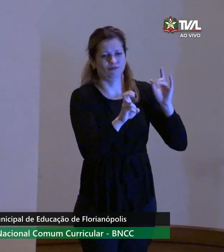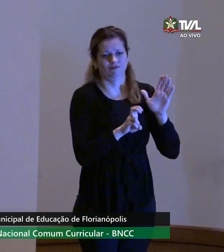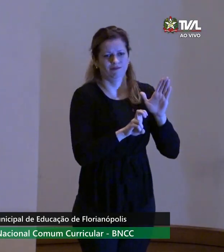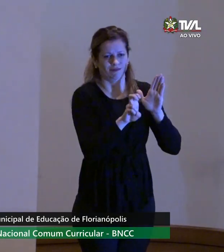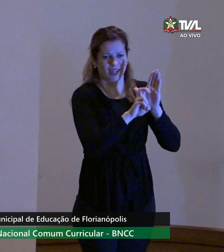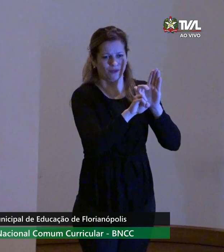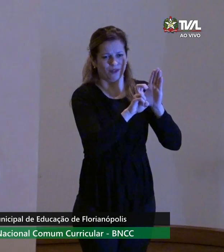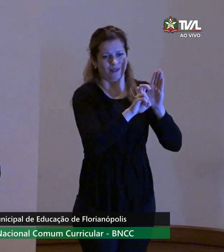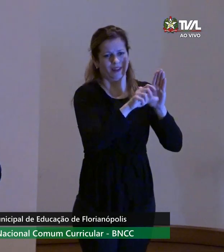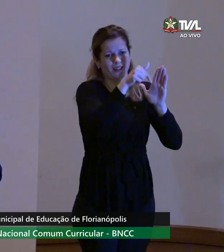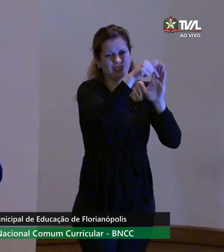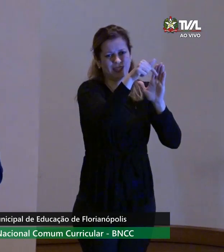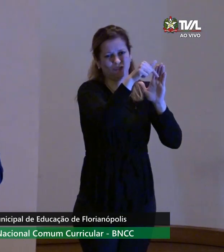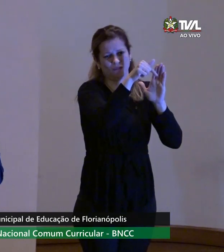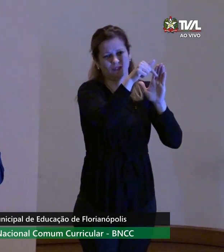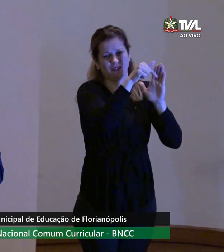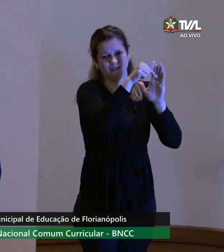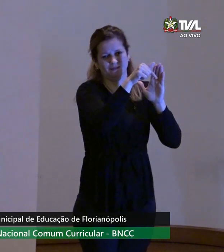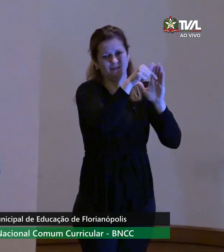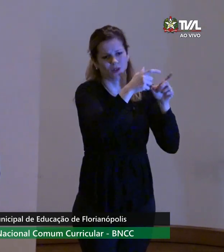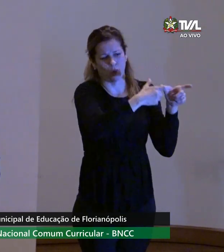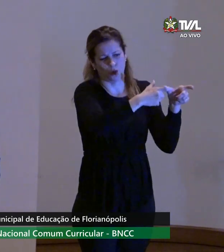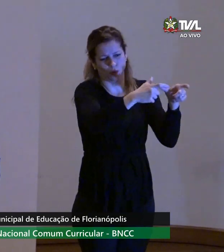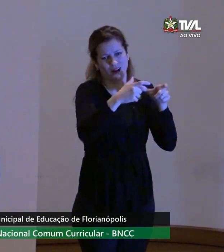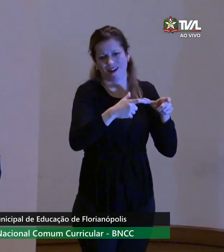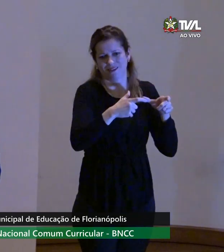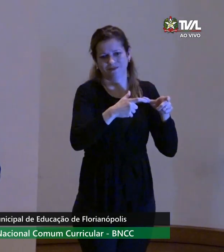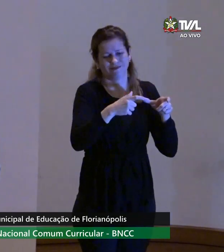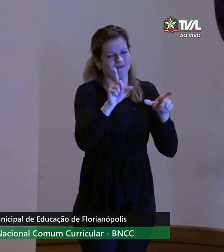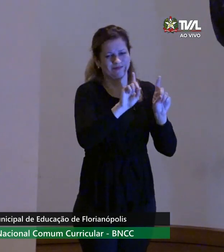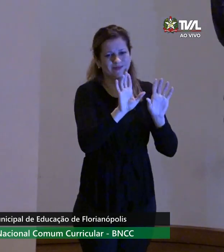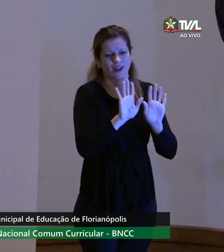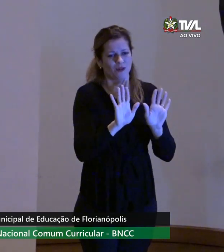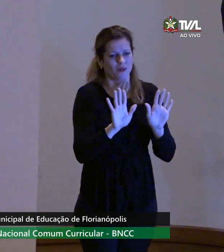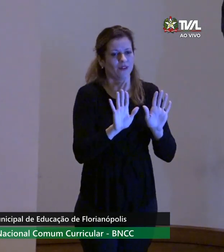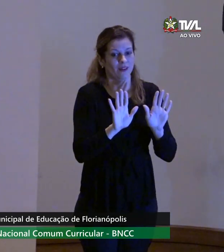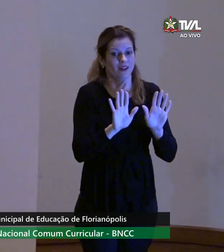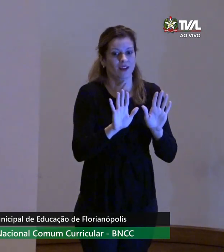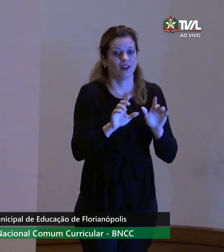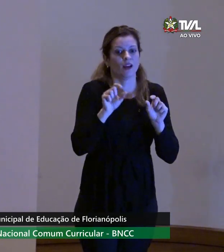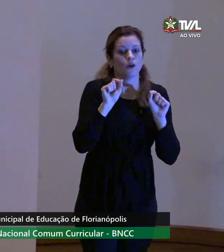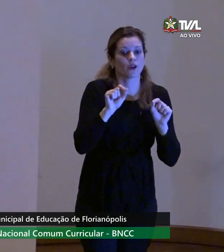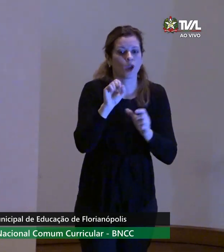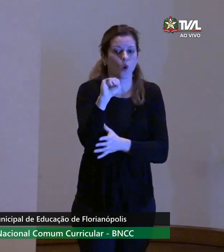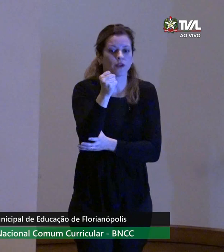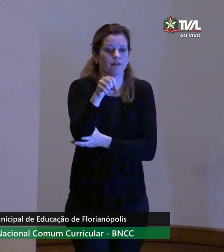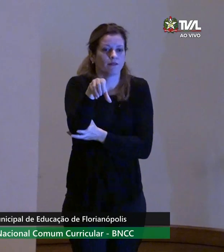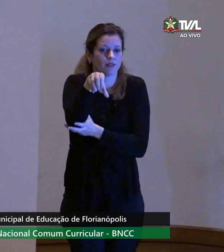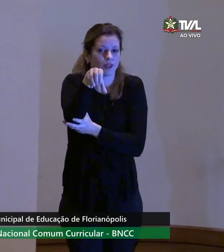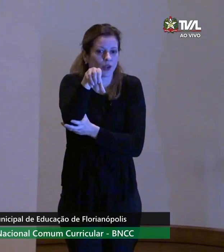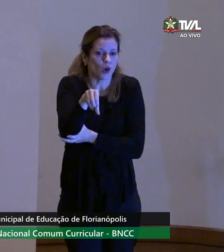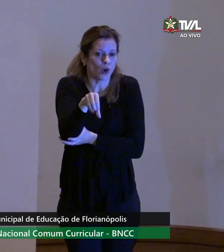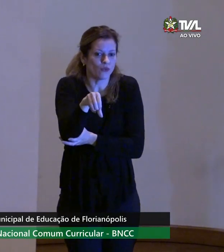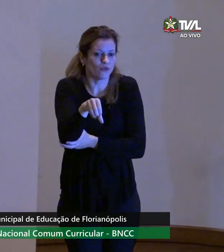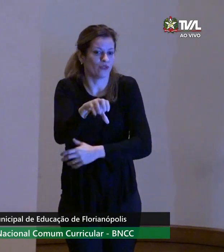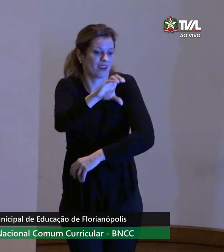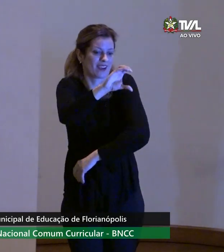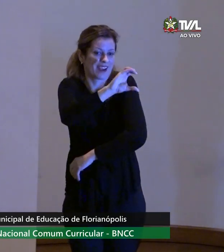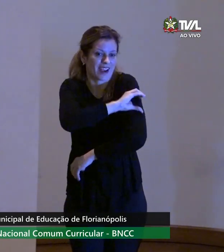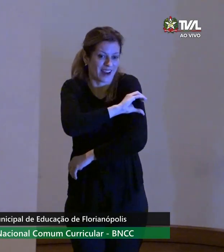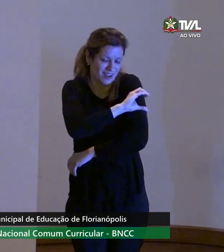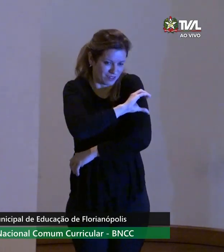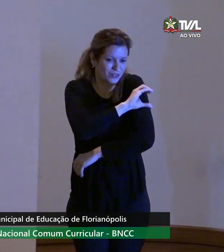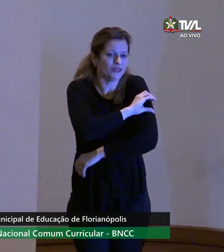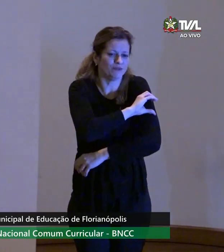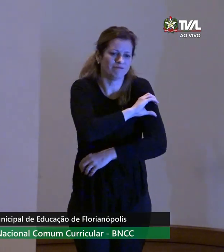andar Sétimo Andar a gente faz nas nossas 89 unidades de educação infantil que a gente chama de creche